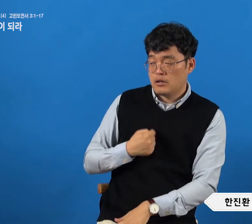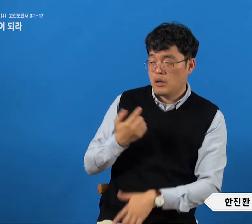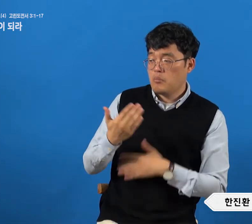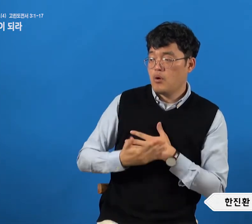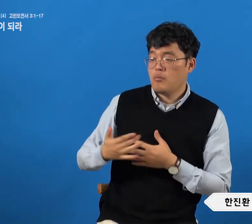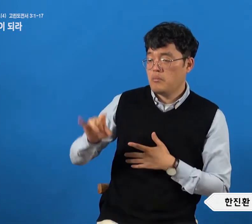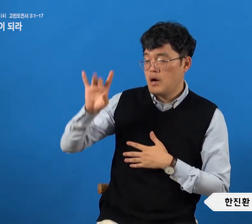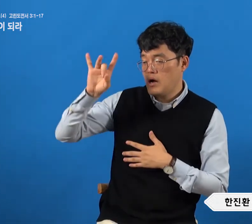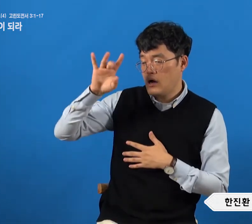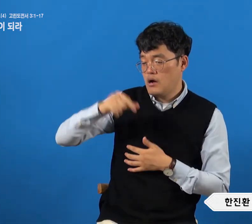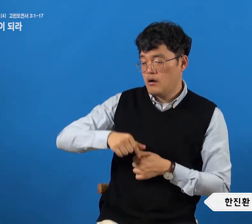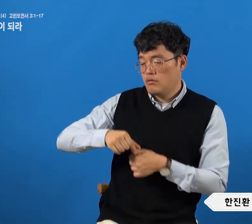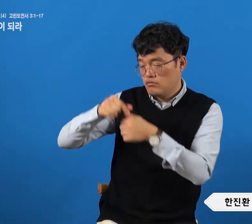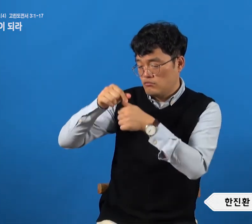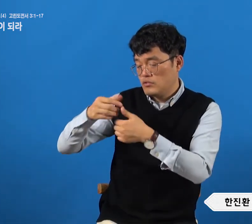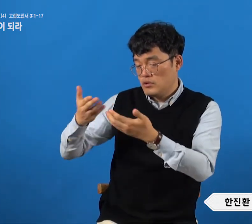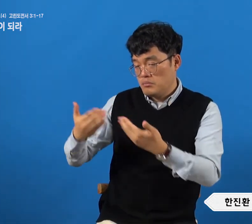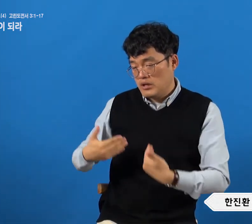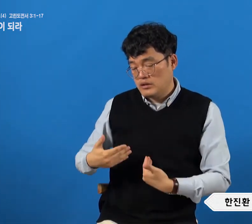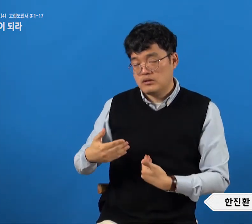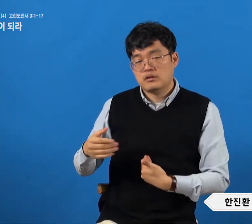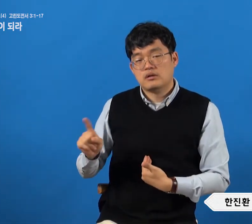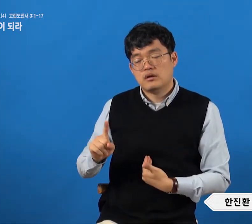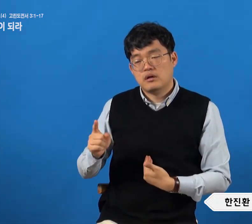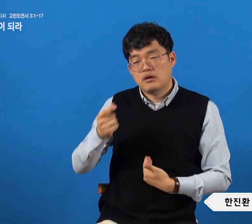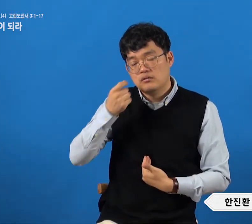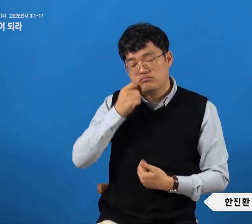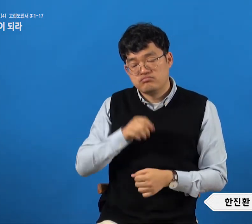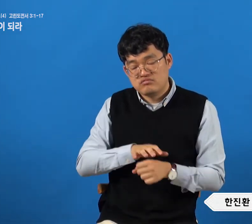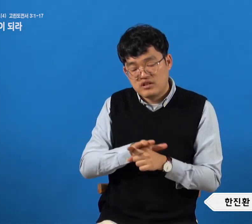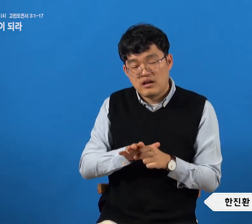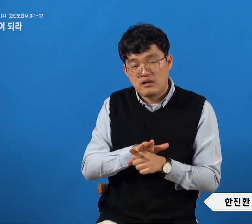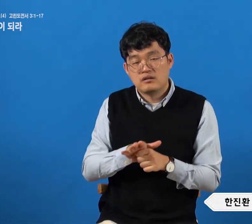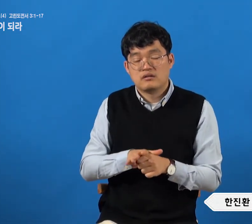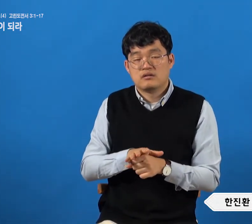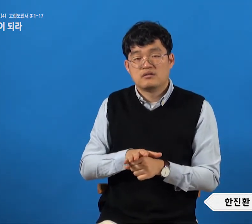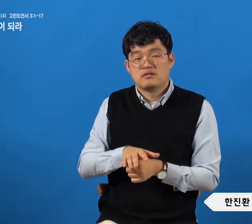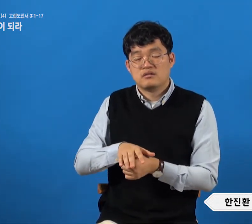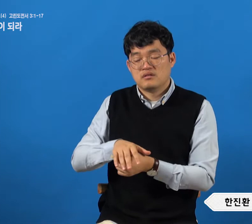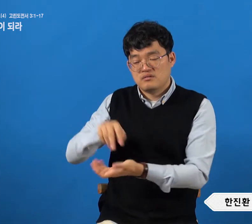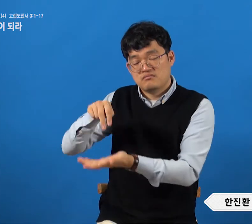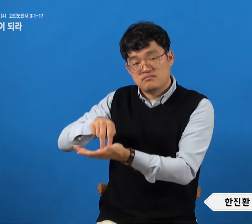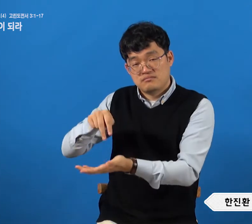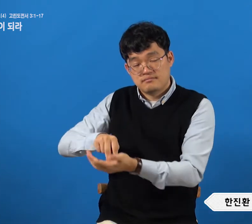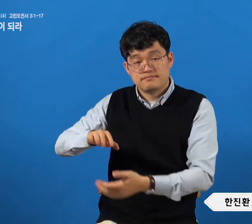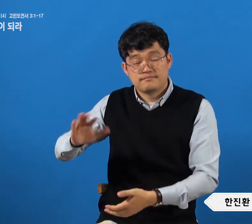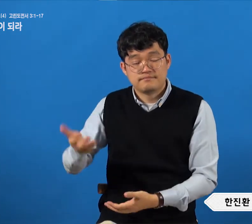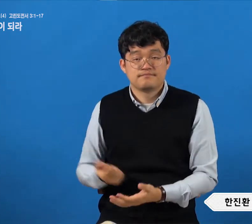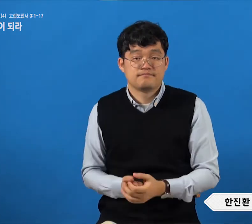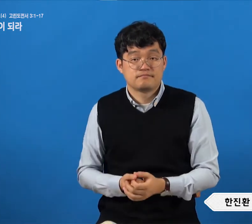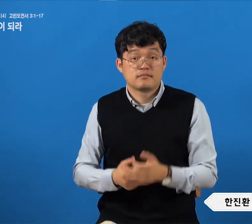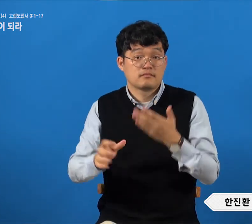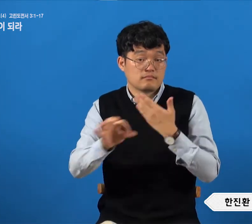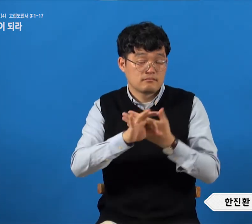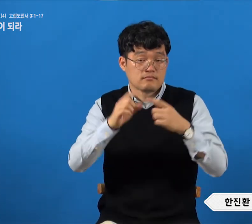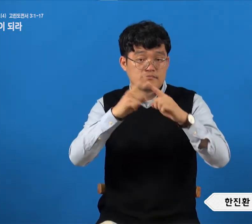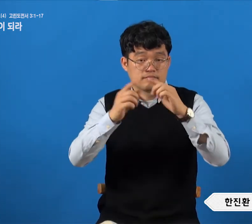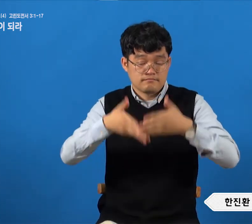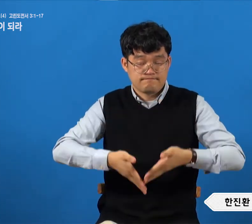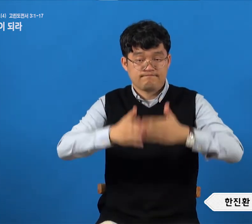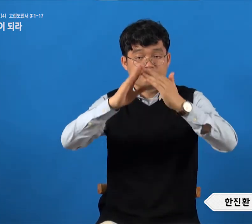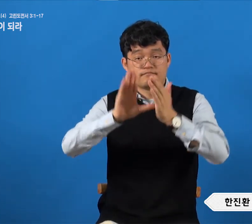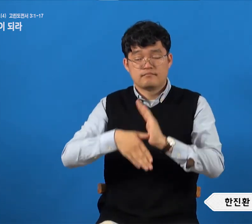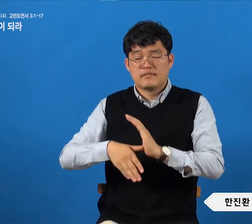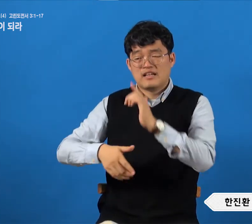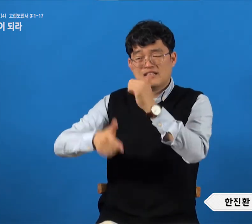자기 몸 하나만 구원받는 신세가 될 것이다. 그런 말씀 아닙니까? 그러면 교회를